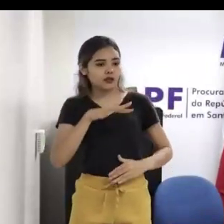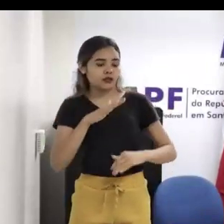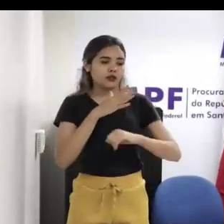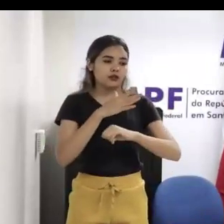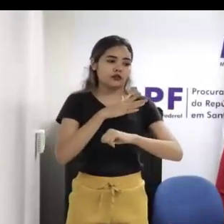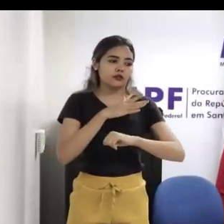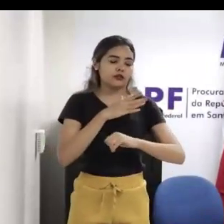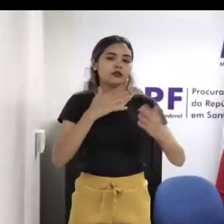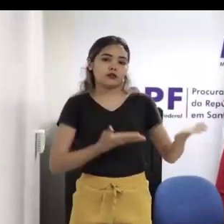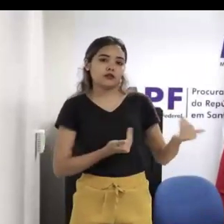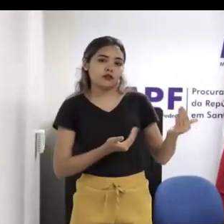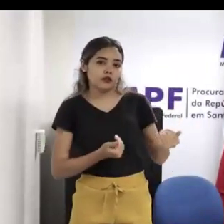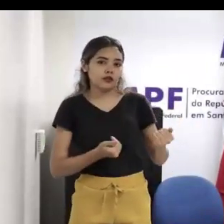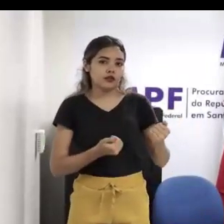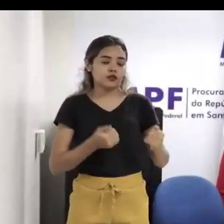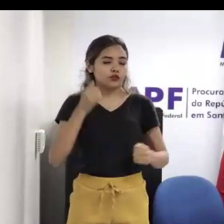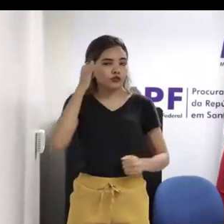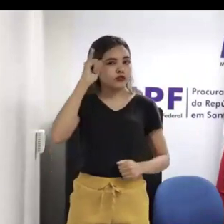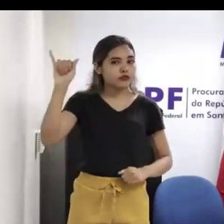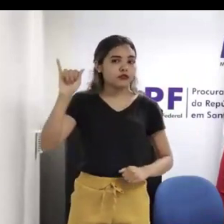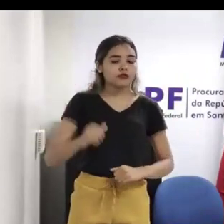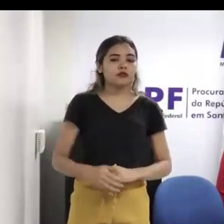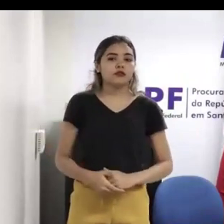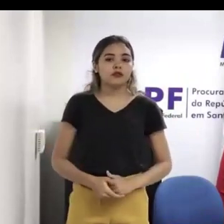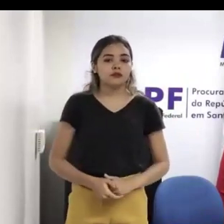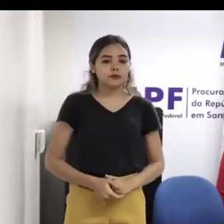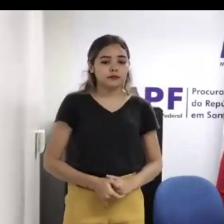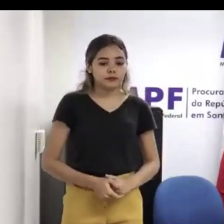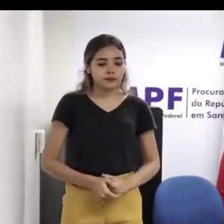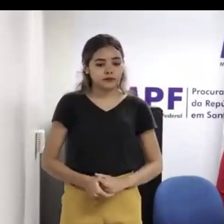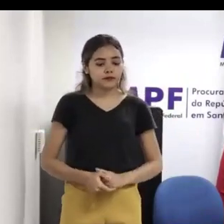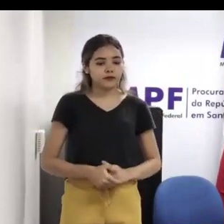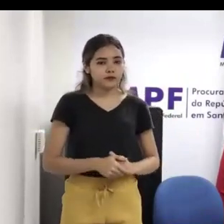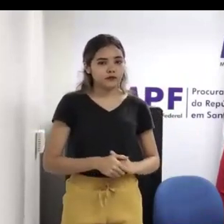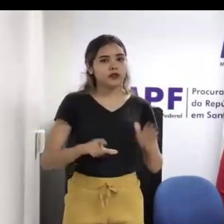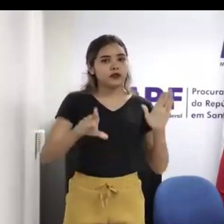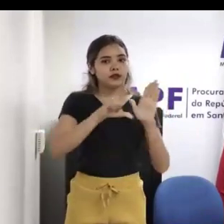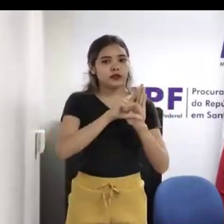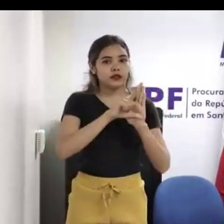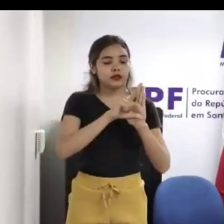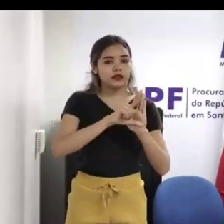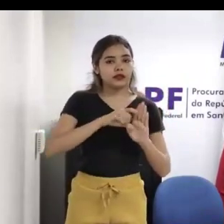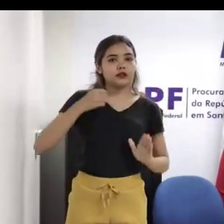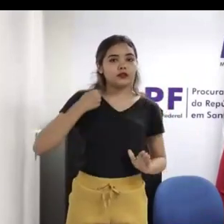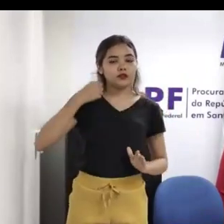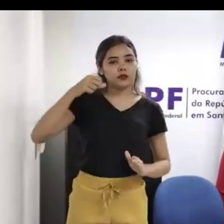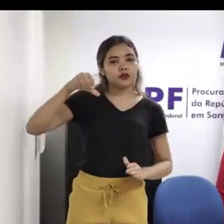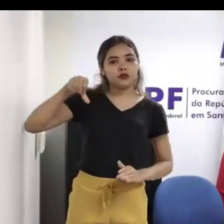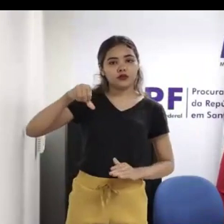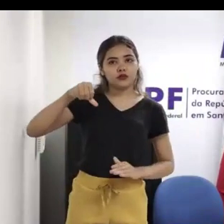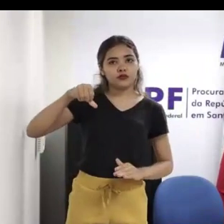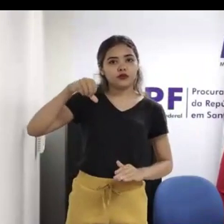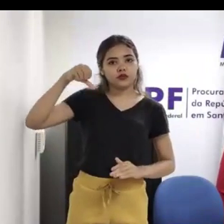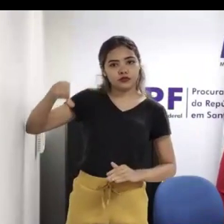sexual de crianças e adolescentes instituído pela lei número 9970 de